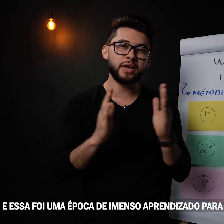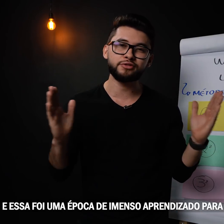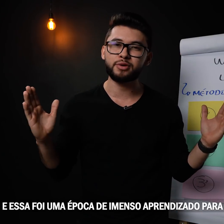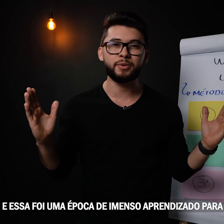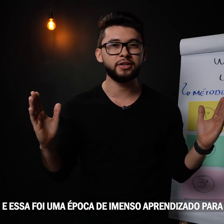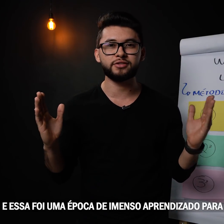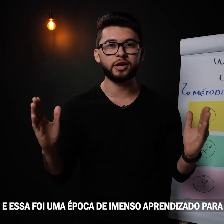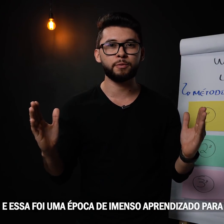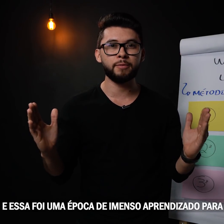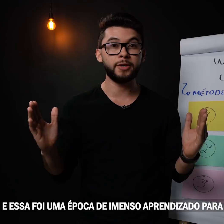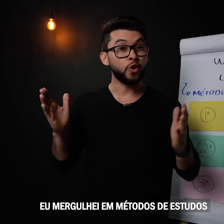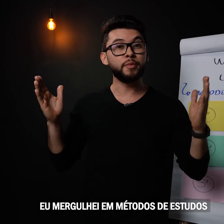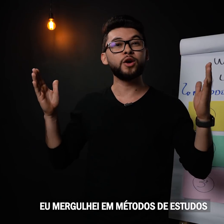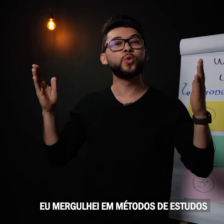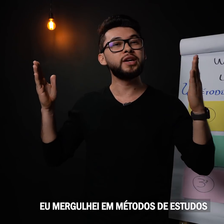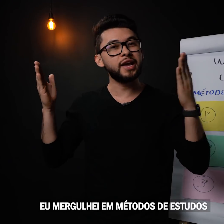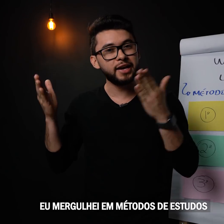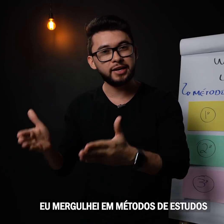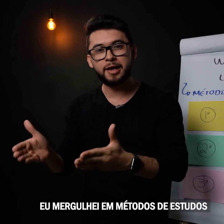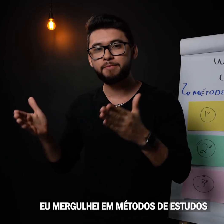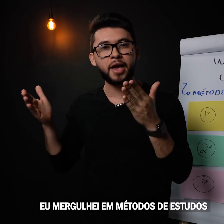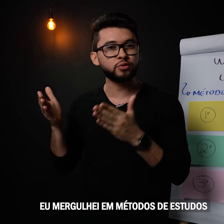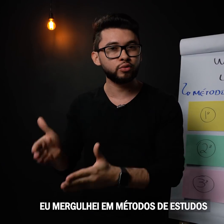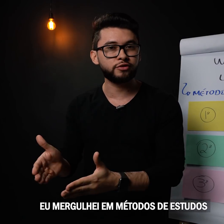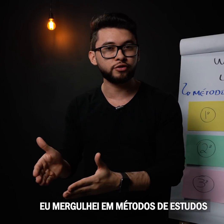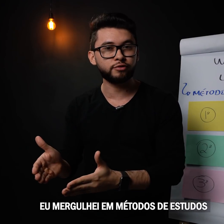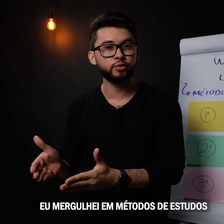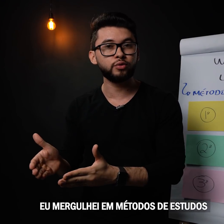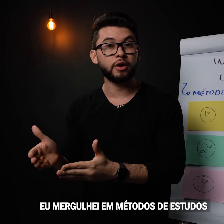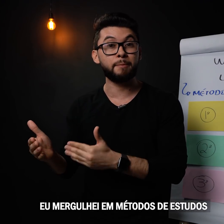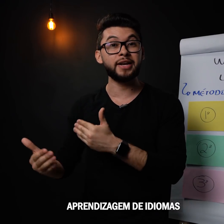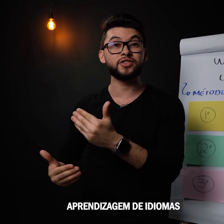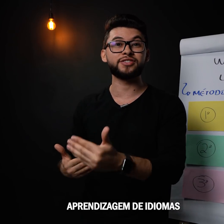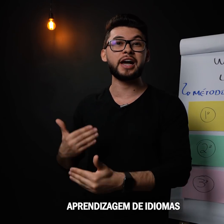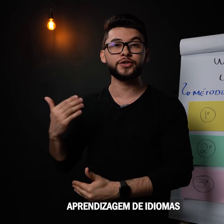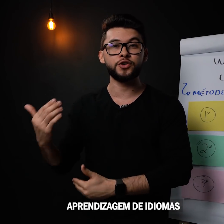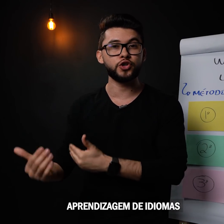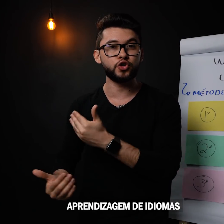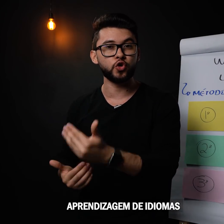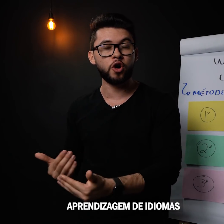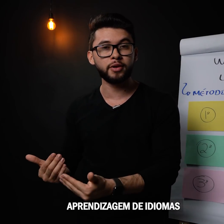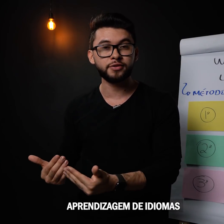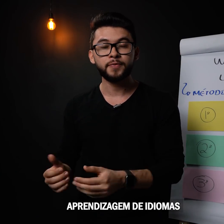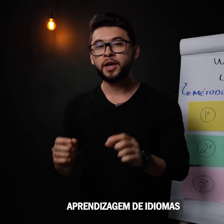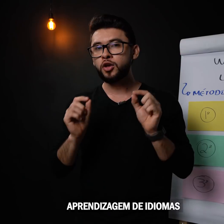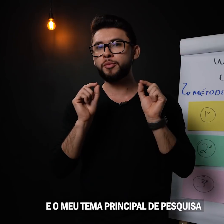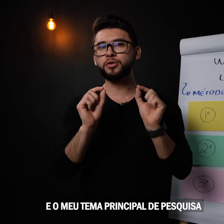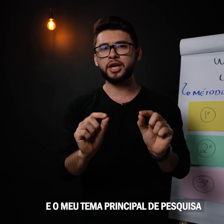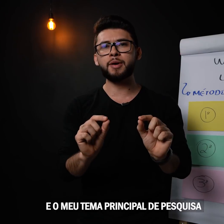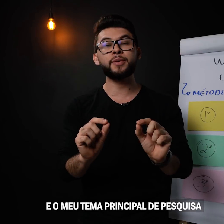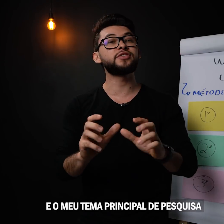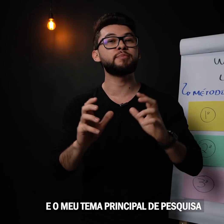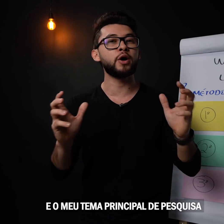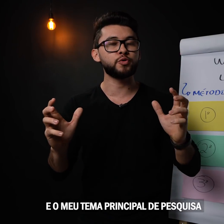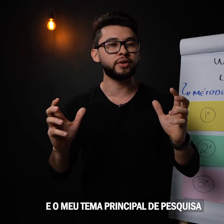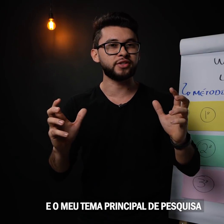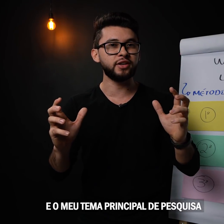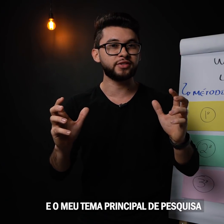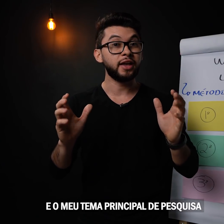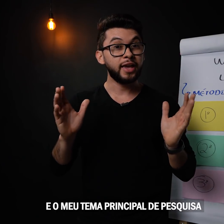imenso aprendizado para mim. Eu mergulhei em métodos de estudo, aprendizagem de idiomas, e o meu tema principal de pesquisa